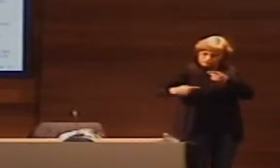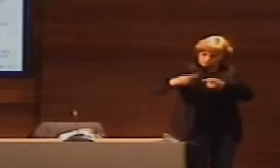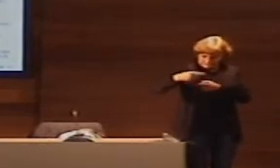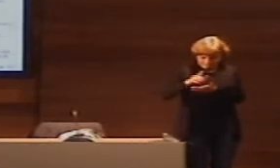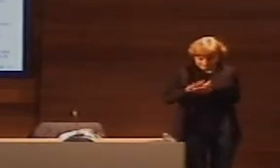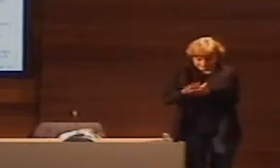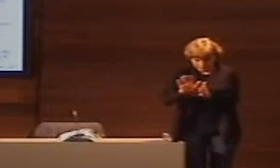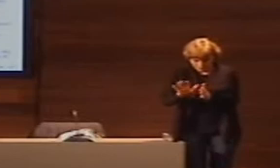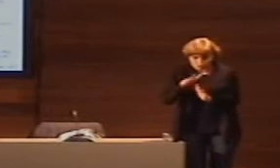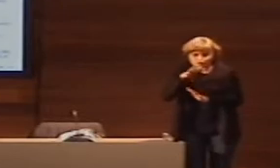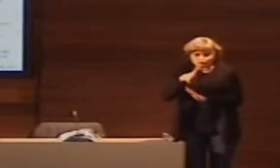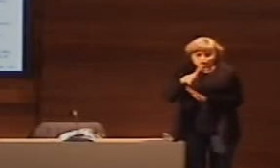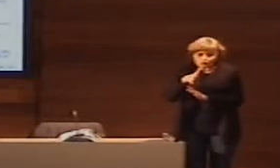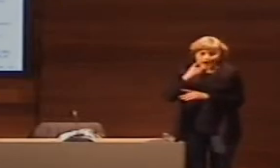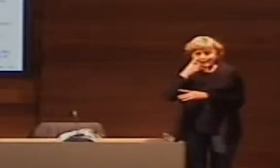de la fracción resto.